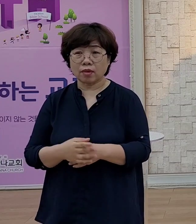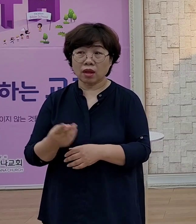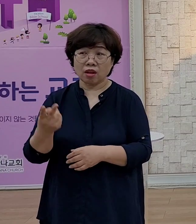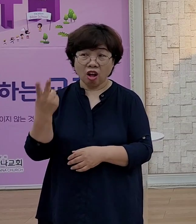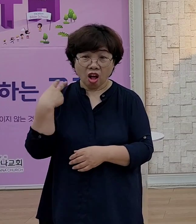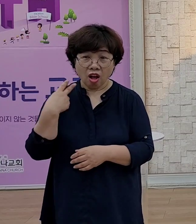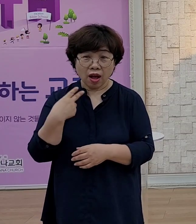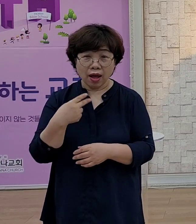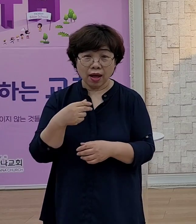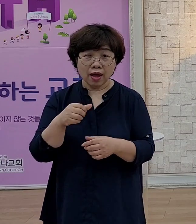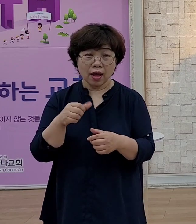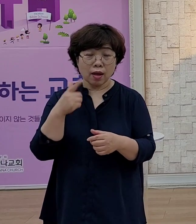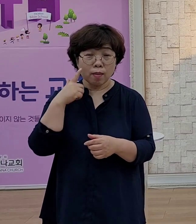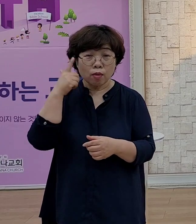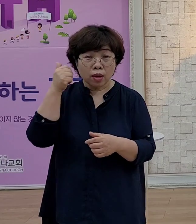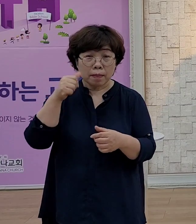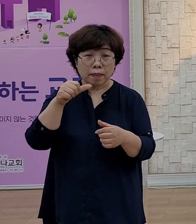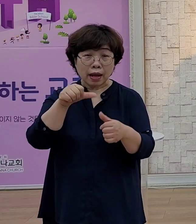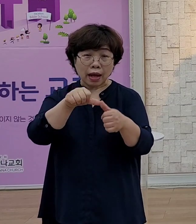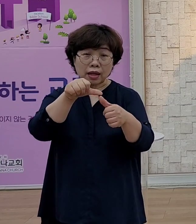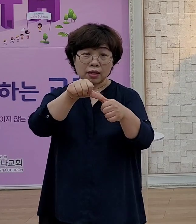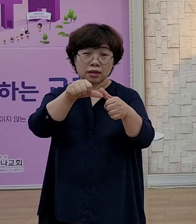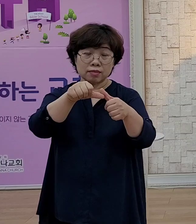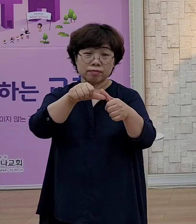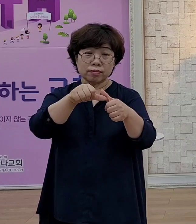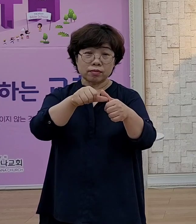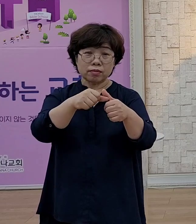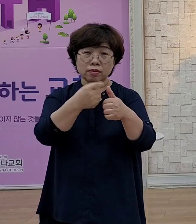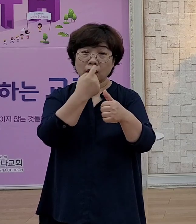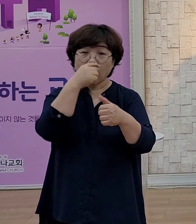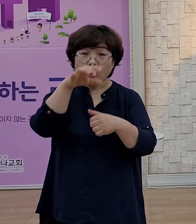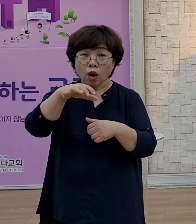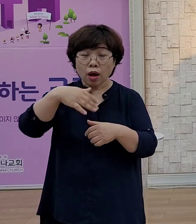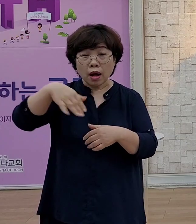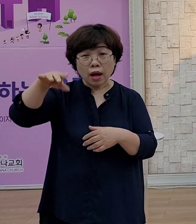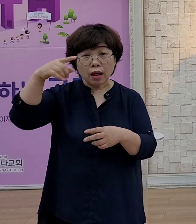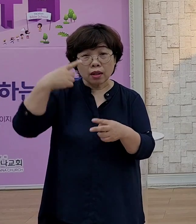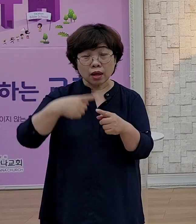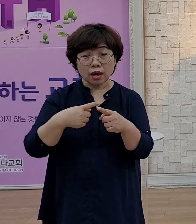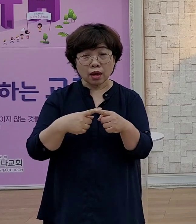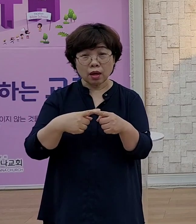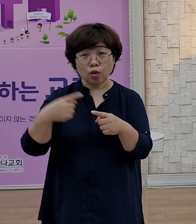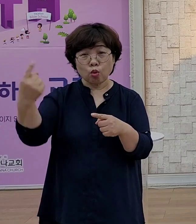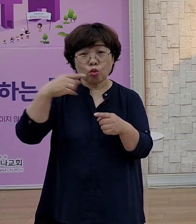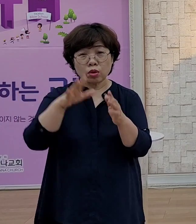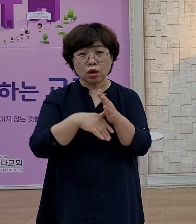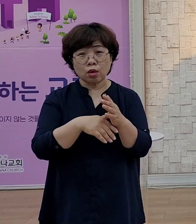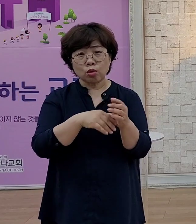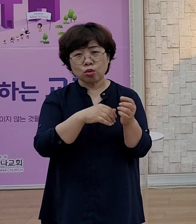우리 큰아들 준혁이가요 학원에 갔다가 오는 날 죽을 뻔했어요.